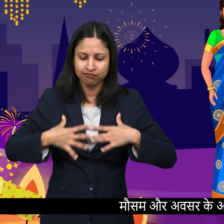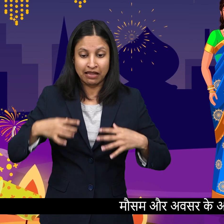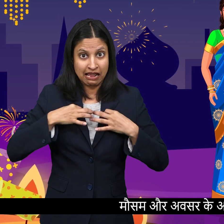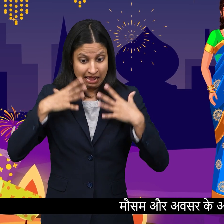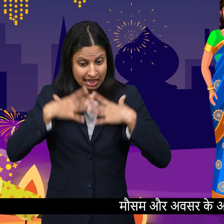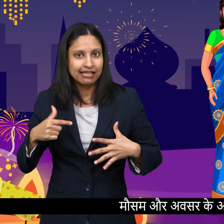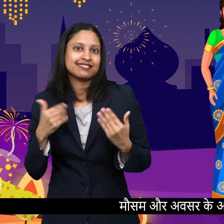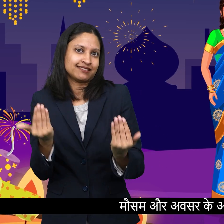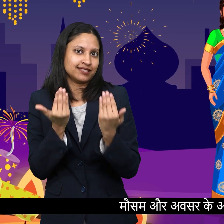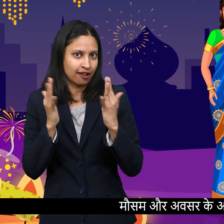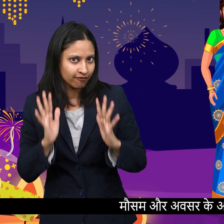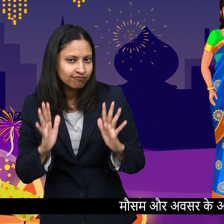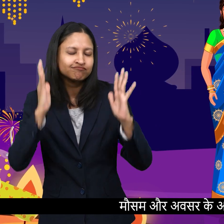आधार पर कपड़े चुनते हैं।